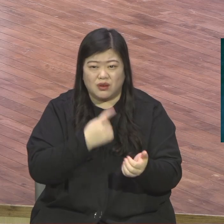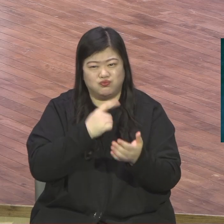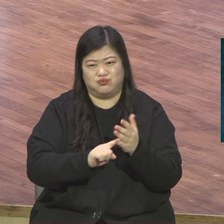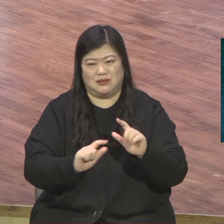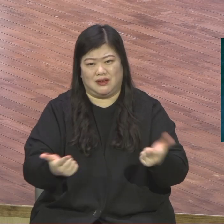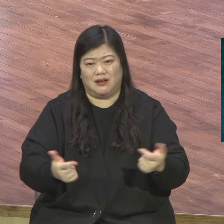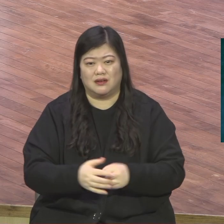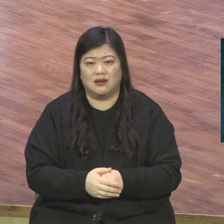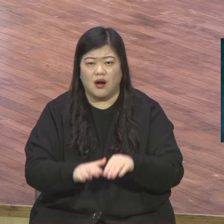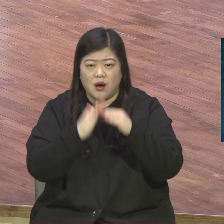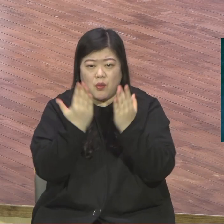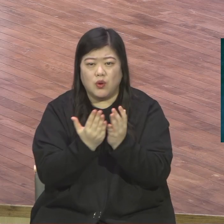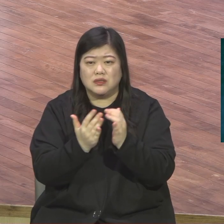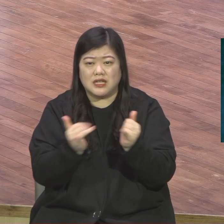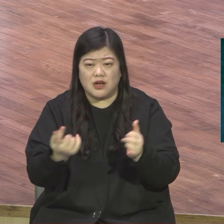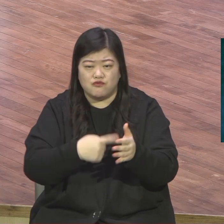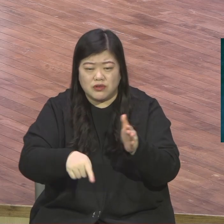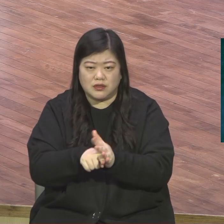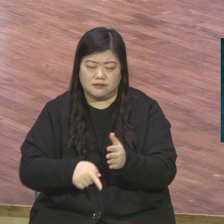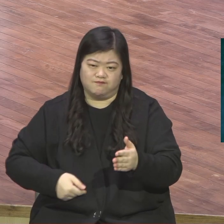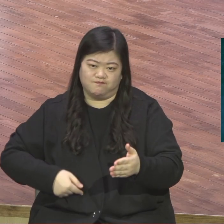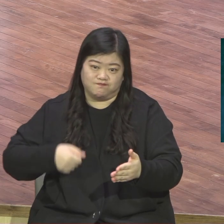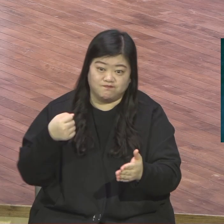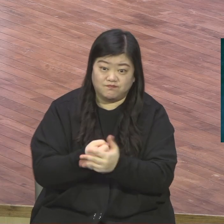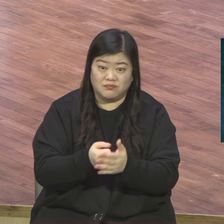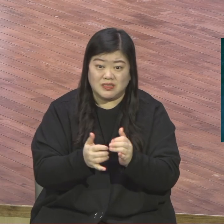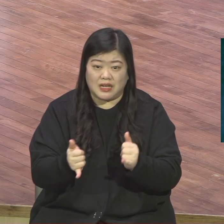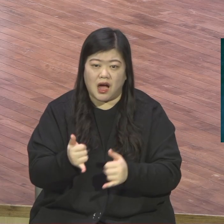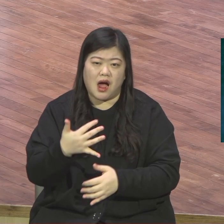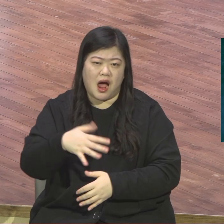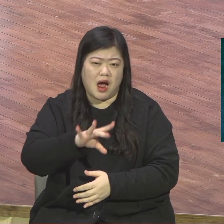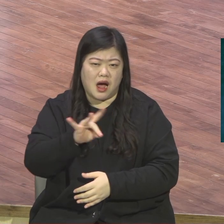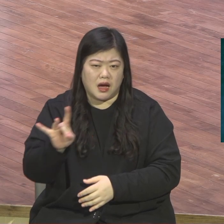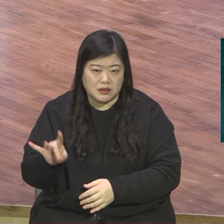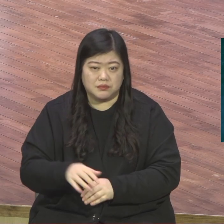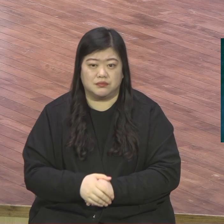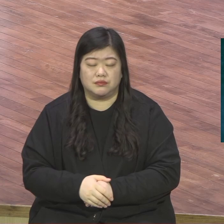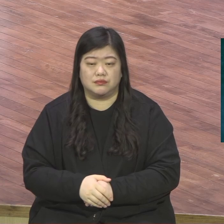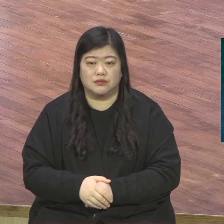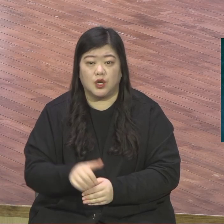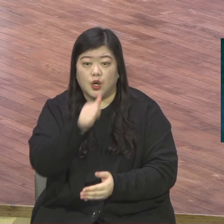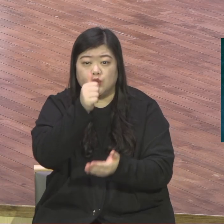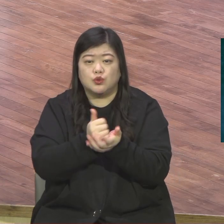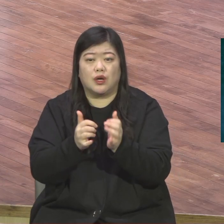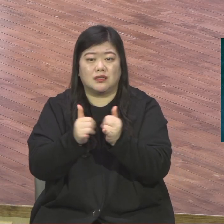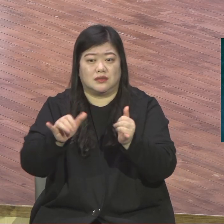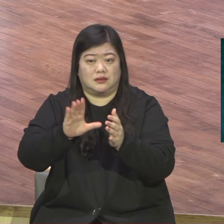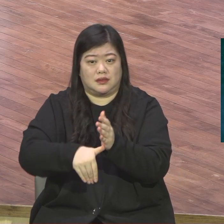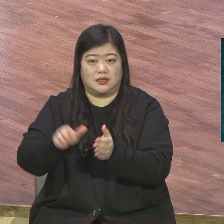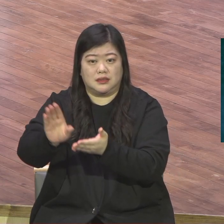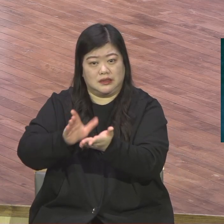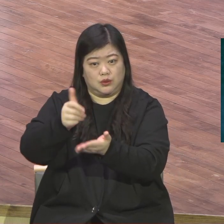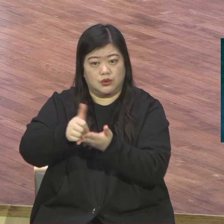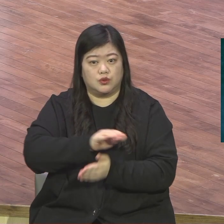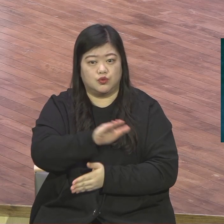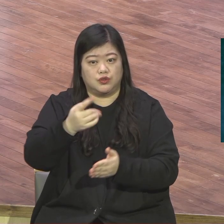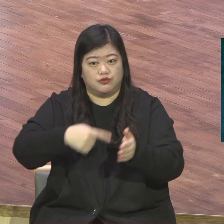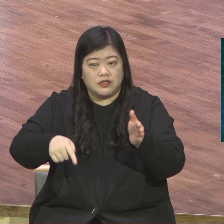위하여 용감히 죽는 자가 혹 있거니와 우리가 아직 죄인 되었을 때 그리스도께서 우리를 위하여